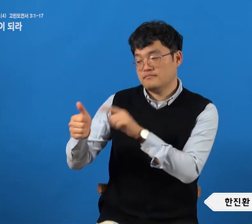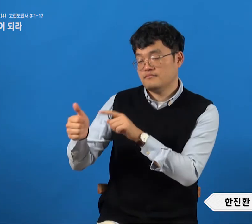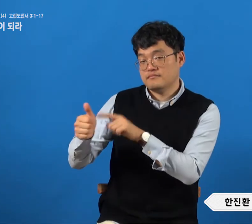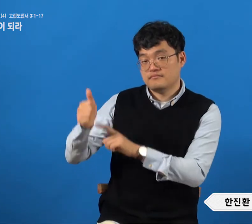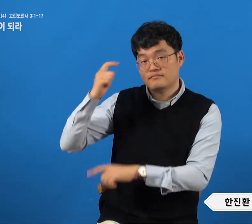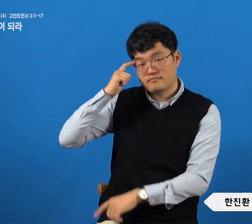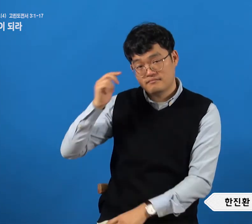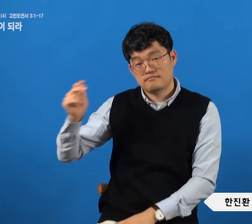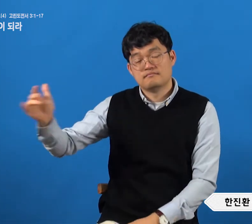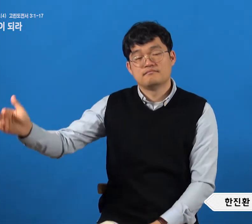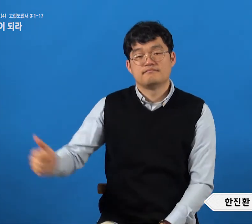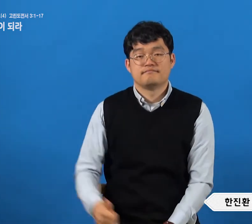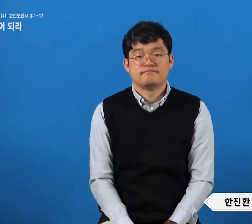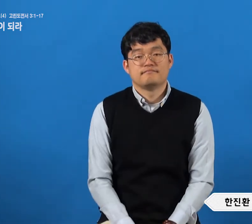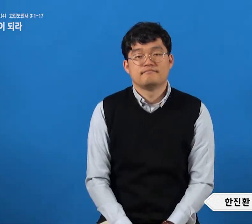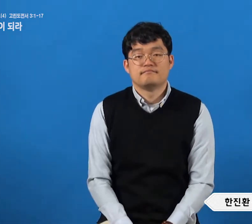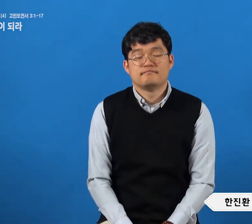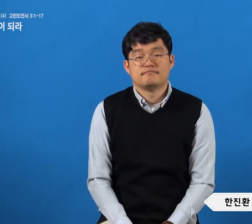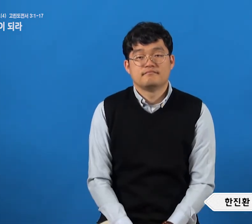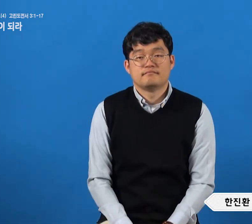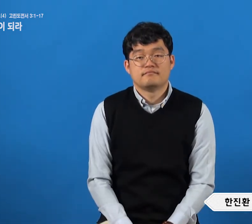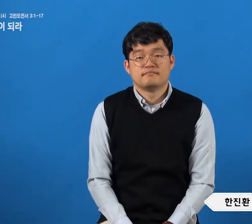집사님이 참 그립습니다.